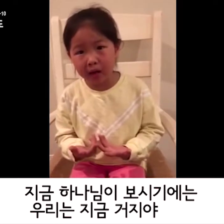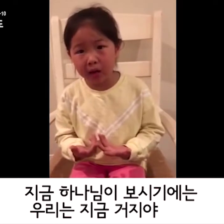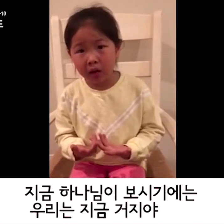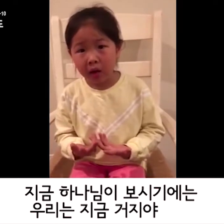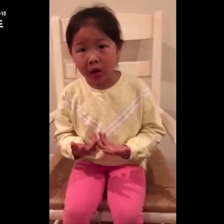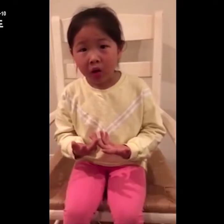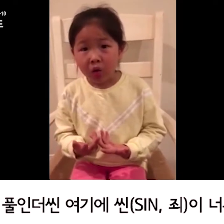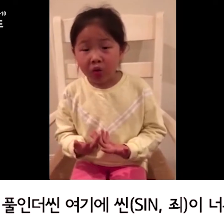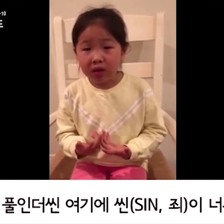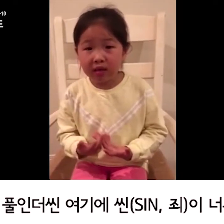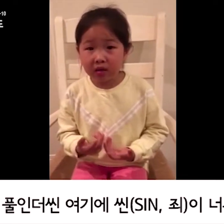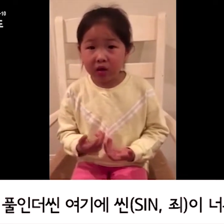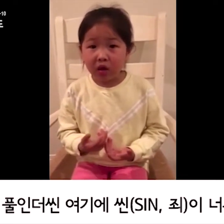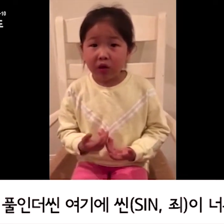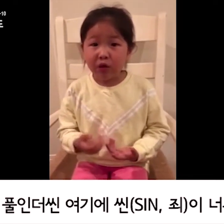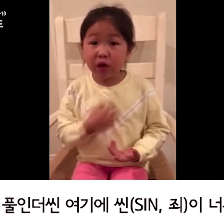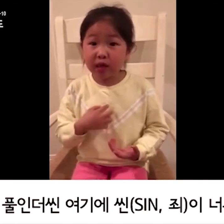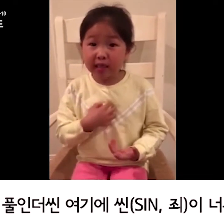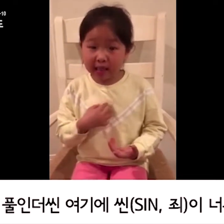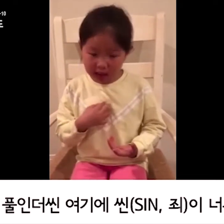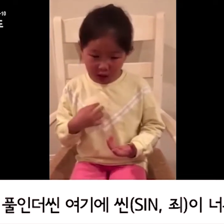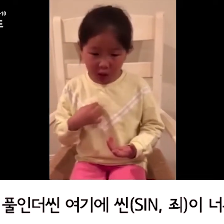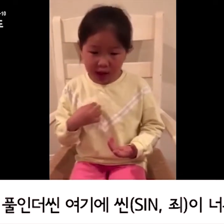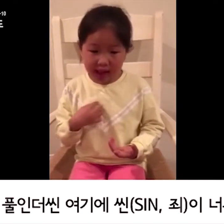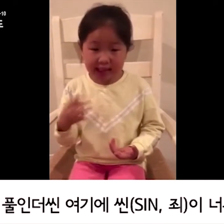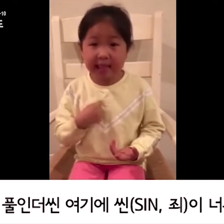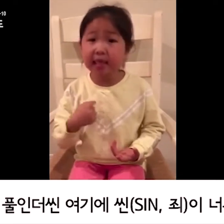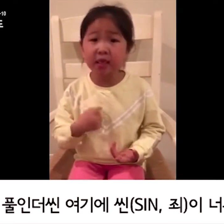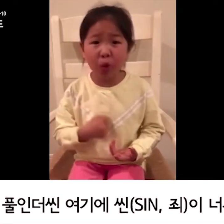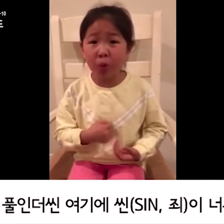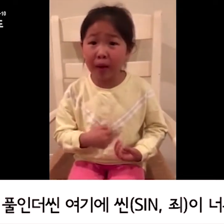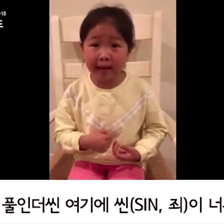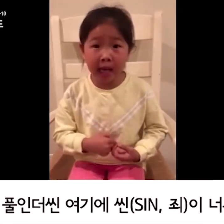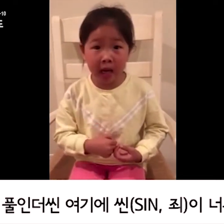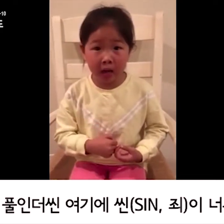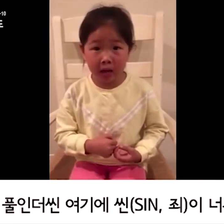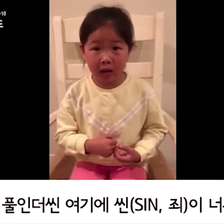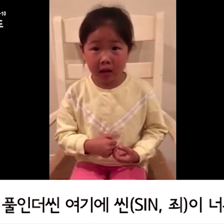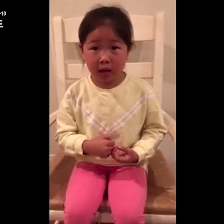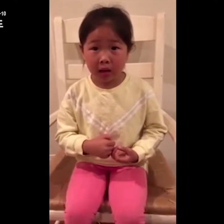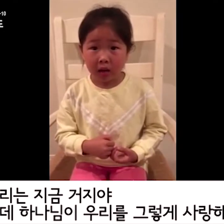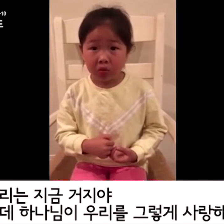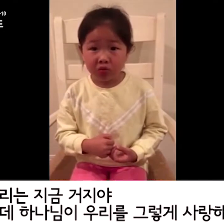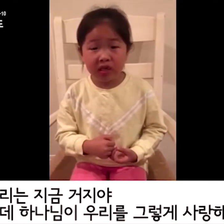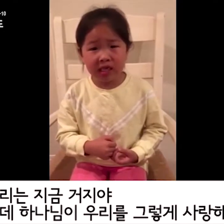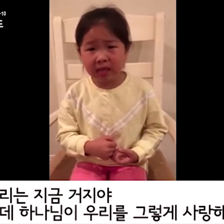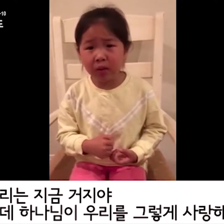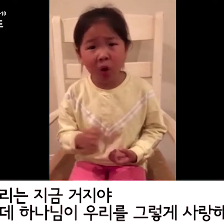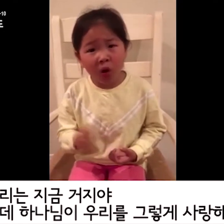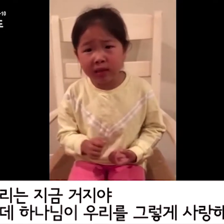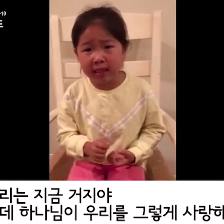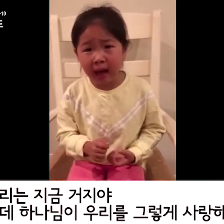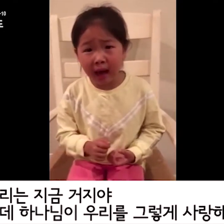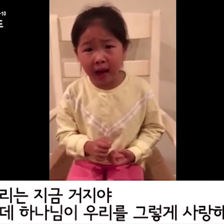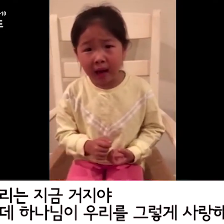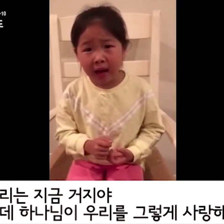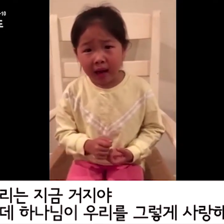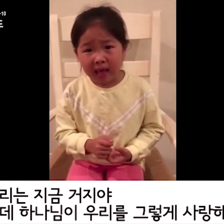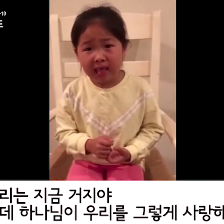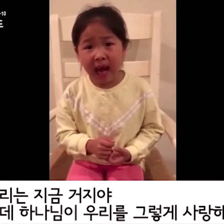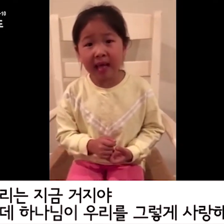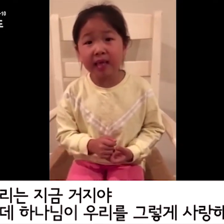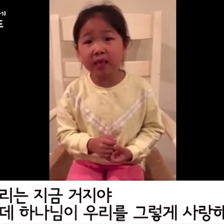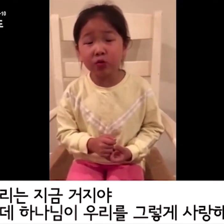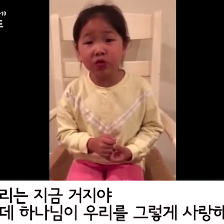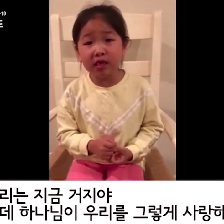거지야. 우리는 full of sin. 여기에 sin이 너무 많아. 우린 지금 거지야.